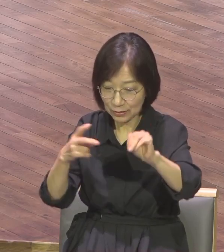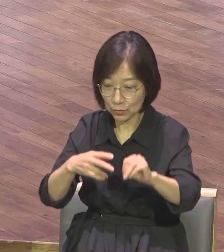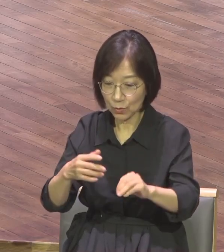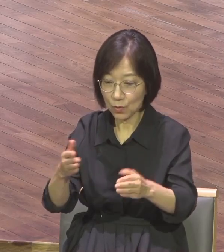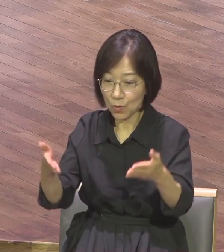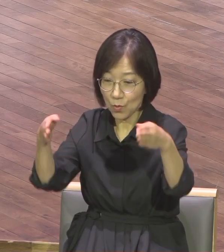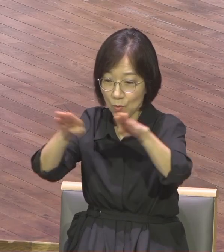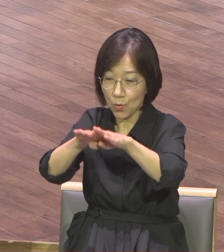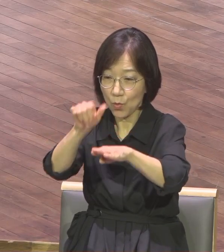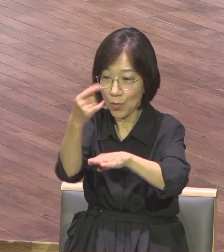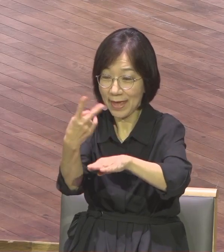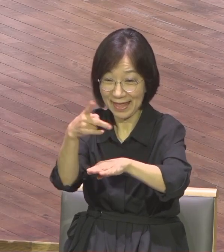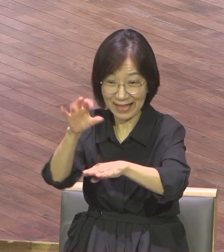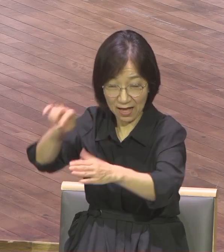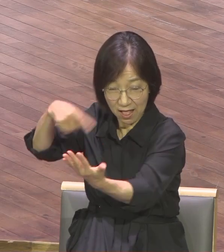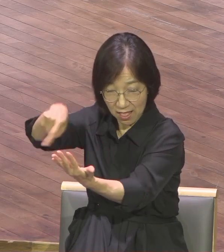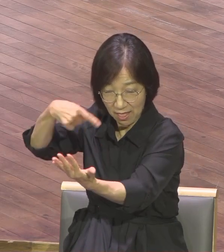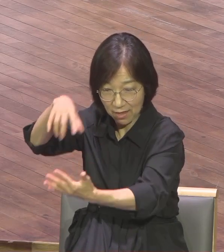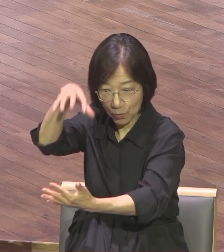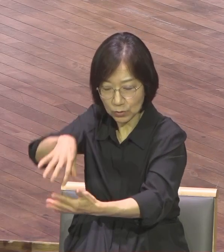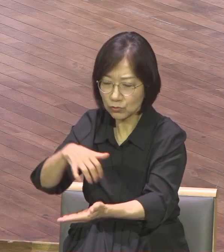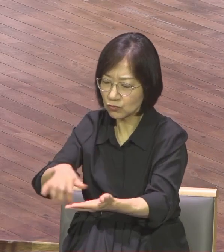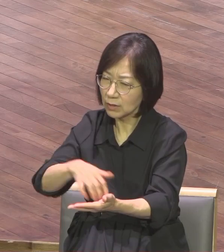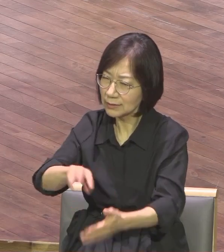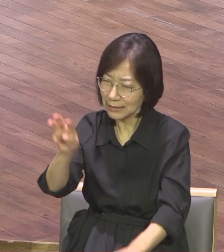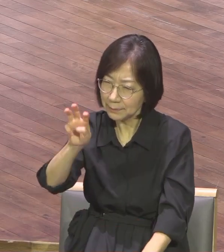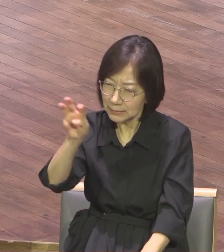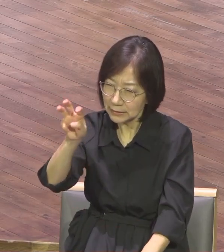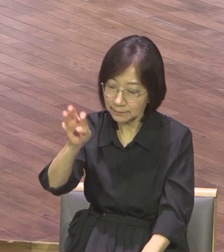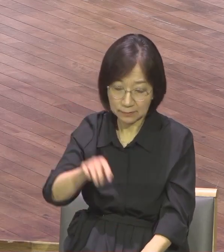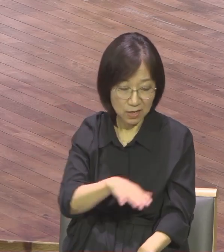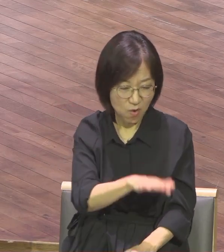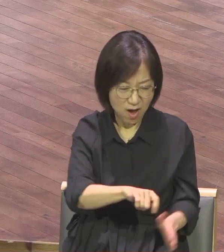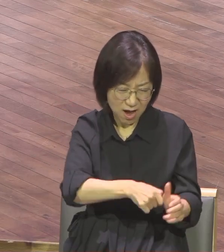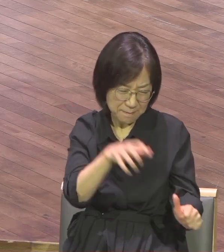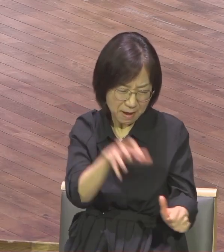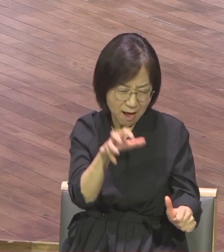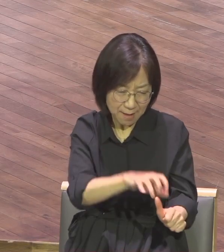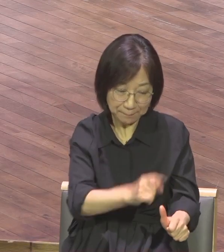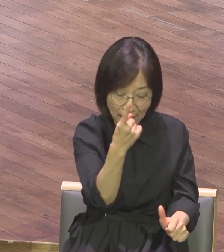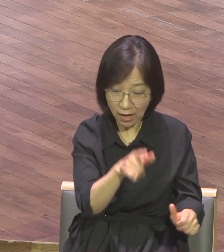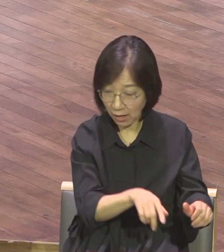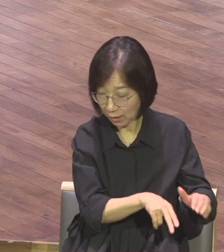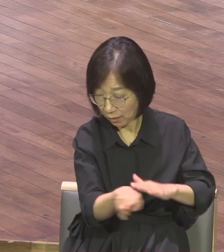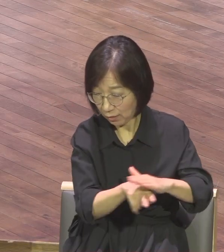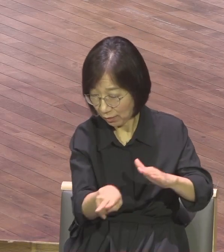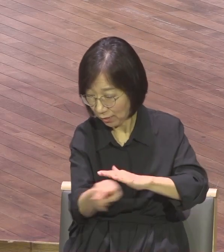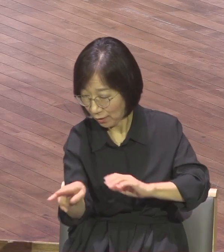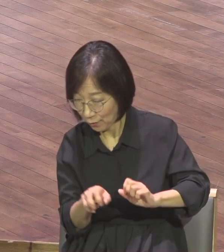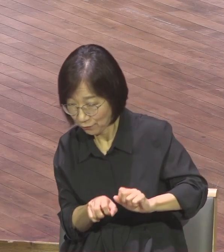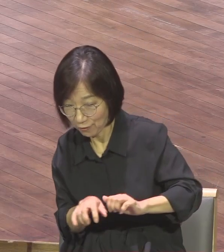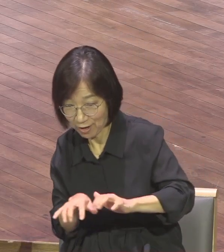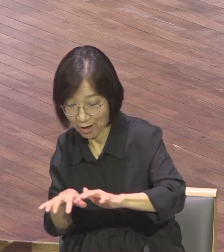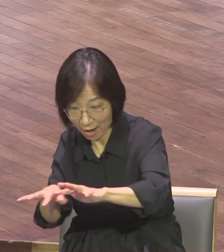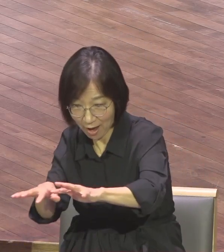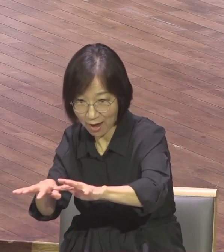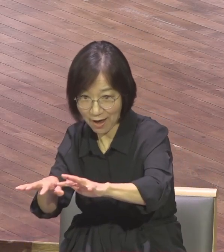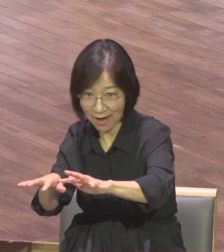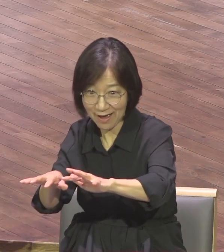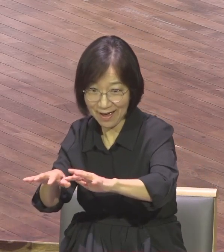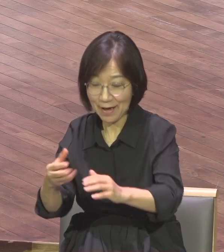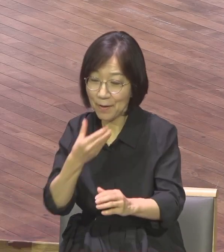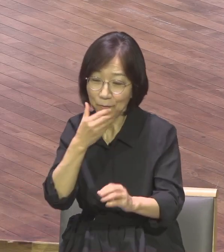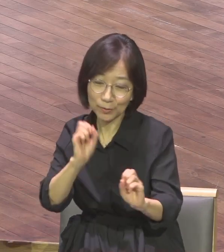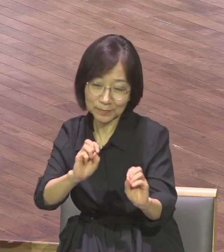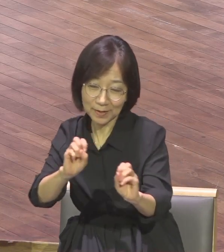그리스도인들이 그곳을 피신해 갔단 말이에요. 그리스도인들이 피신해 가서 거기서 뭐예요? 복음을 전개한 거예요. 그 회당에